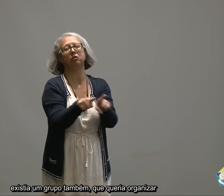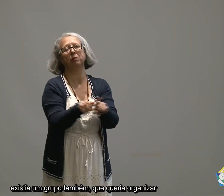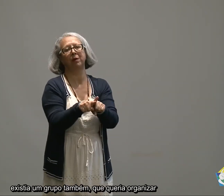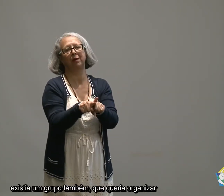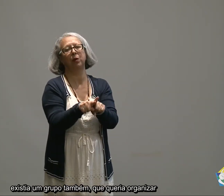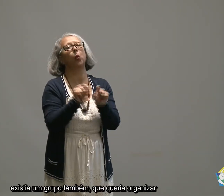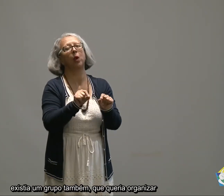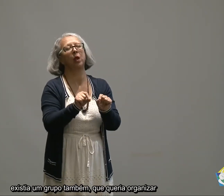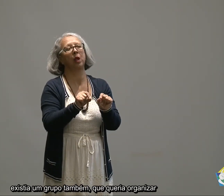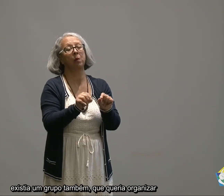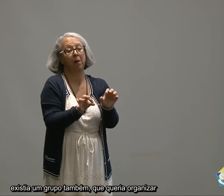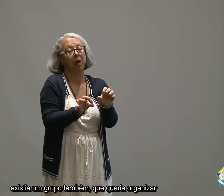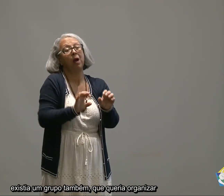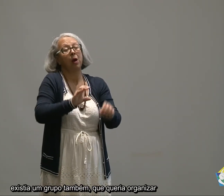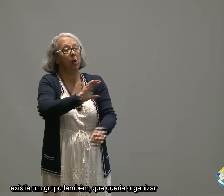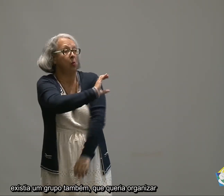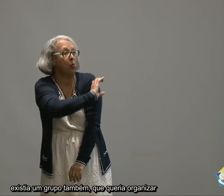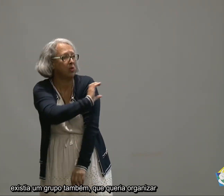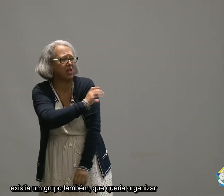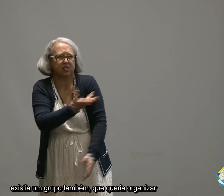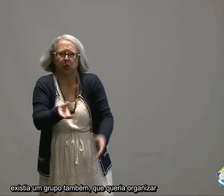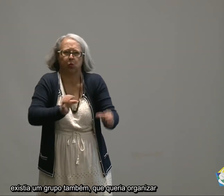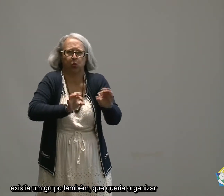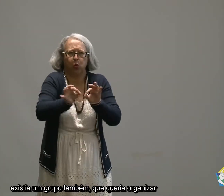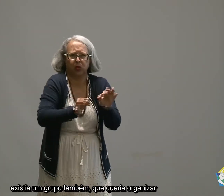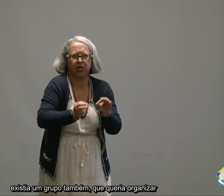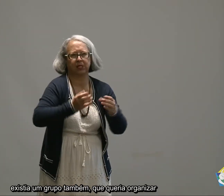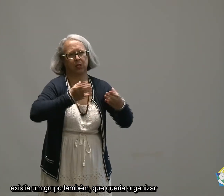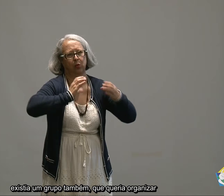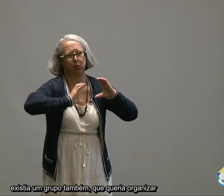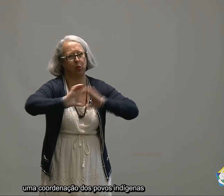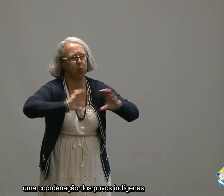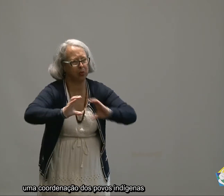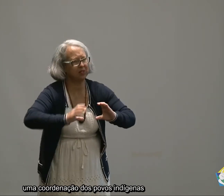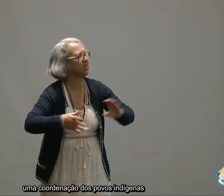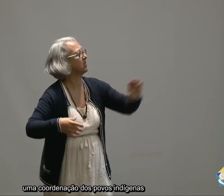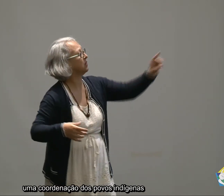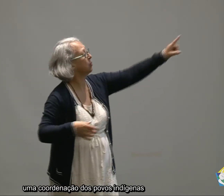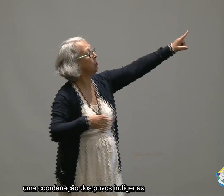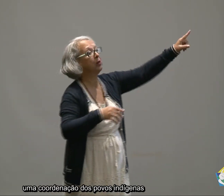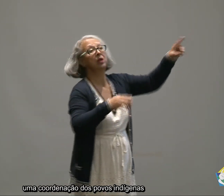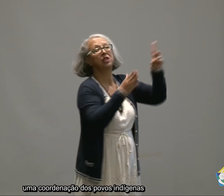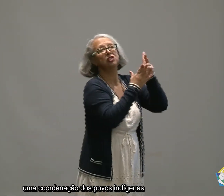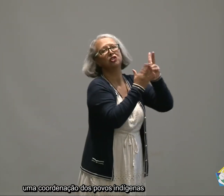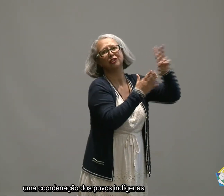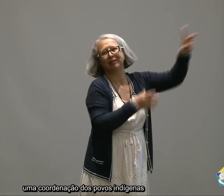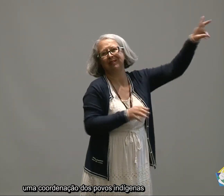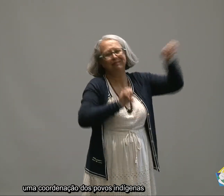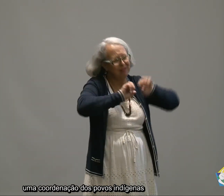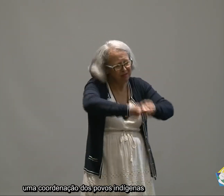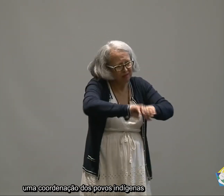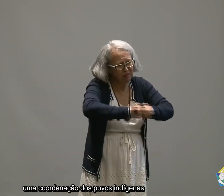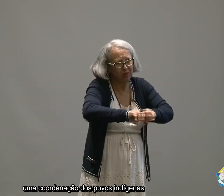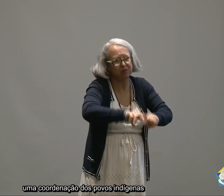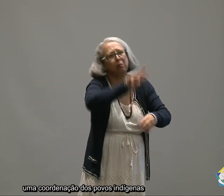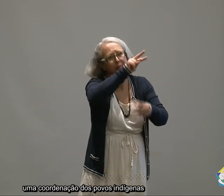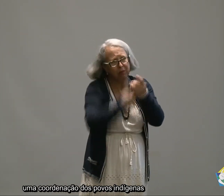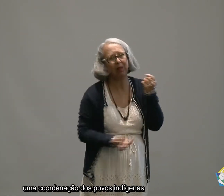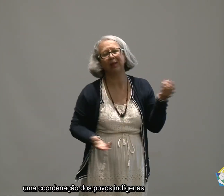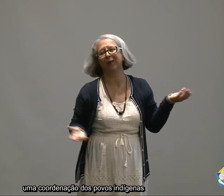Existia um grupo também que queria organizar uma coordenação dos povos